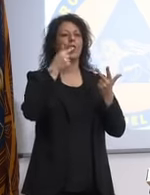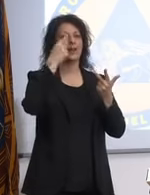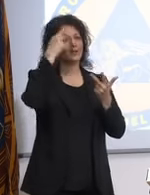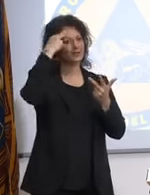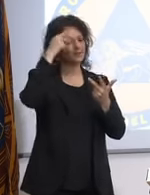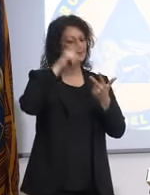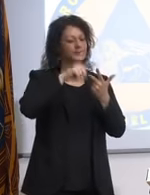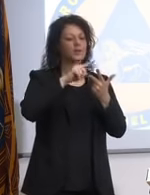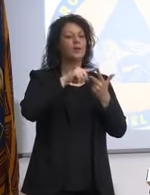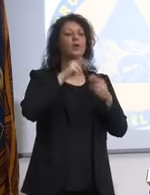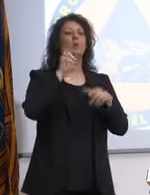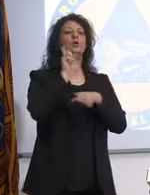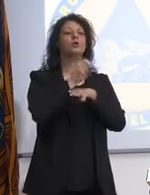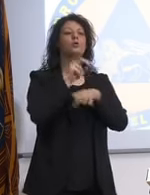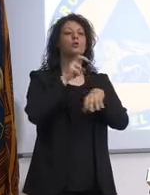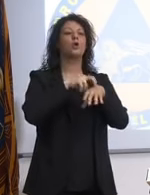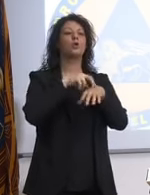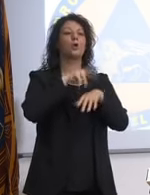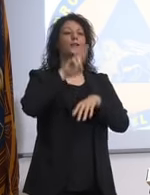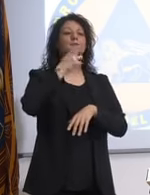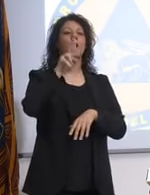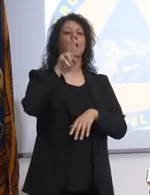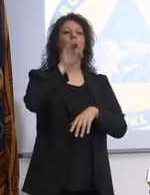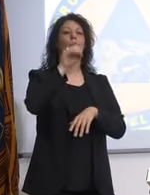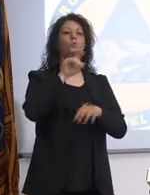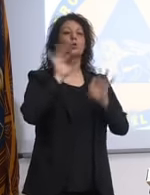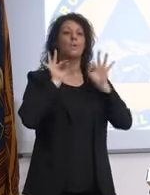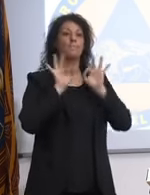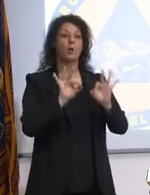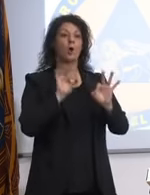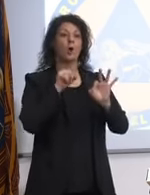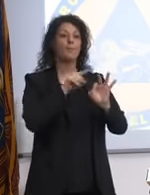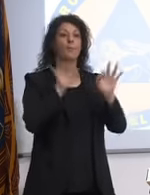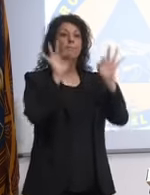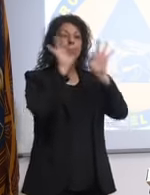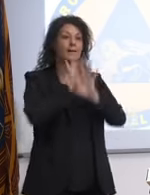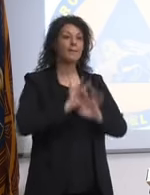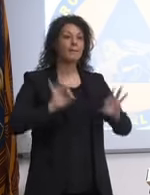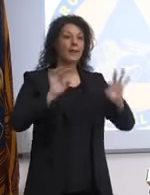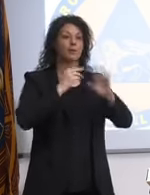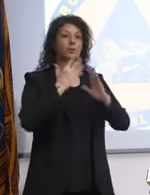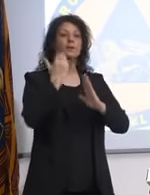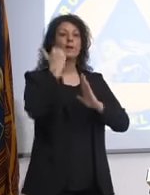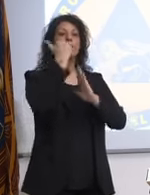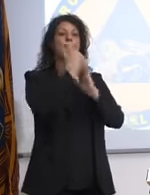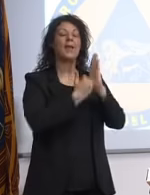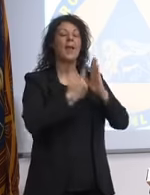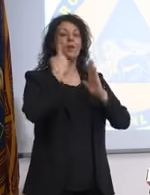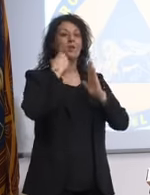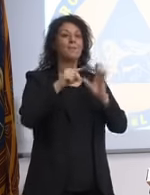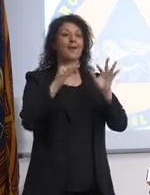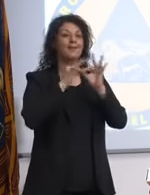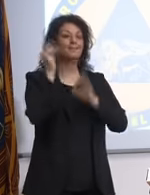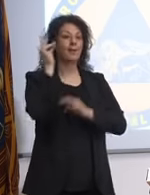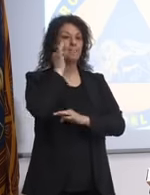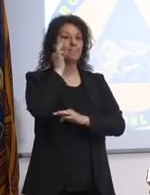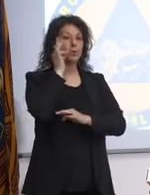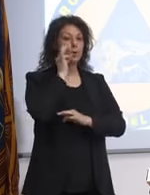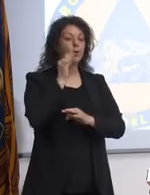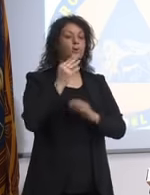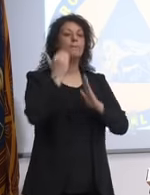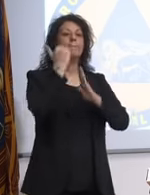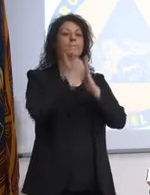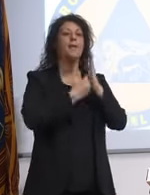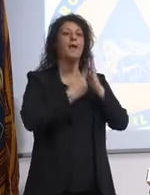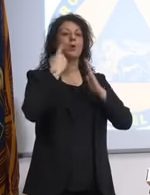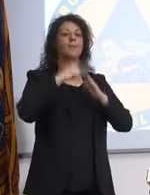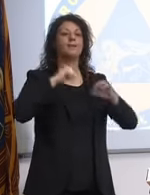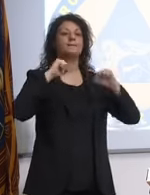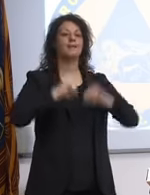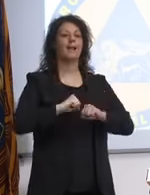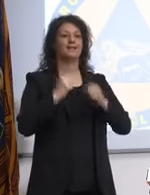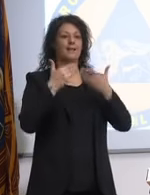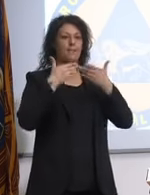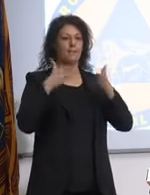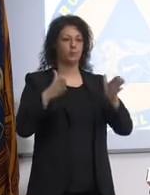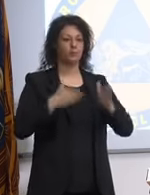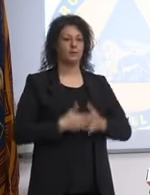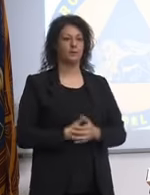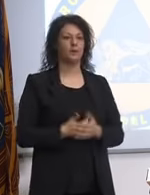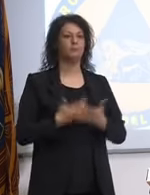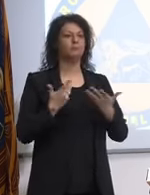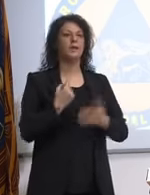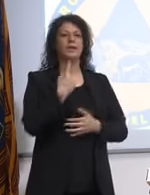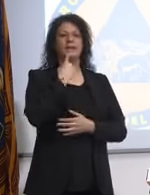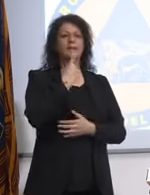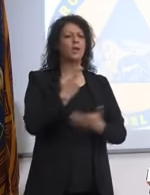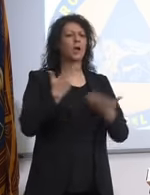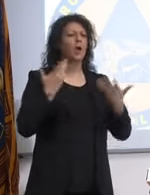piano strategico dei tamponi e tutto il piano di sanità pubblica. Questo è quello che vi dico, quindi